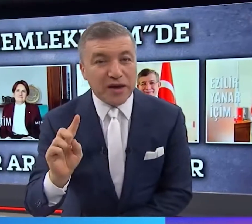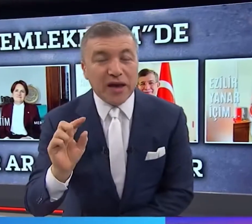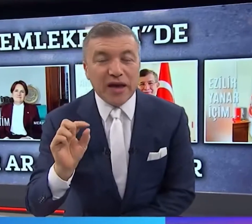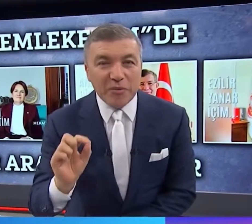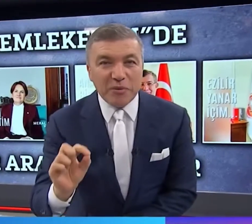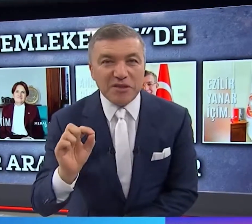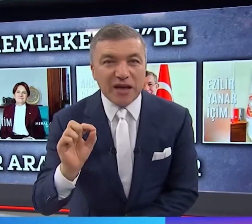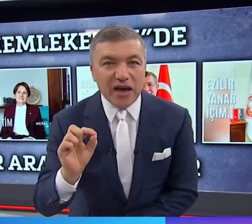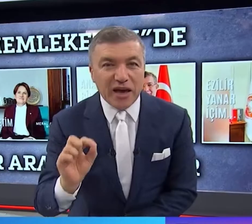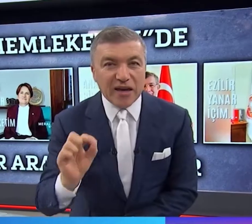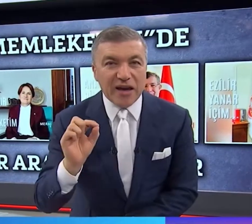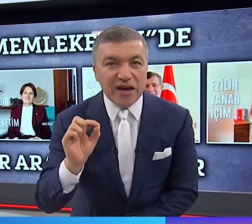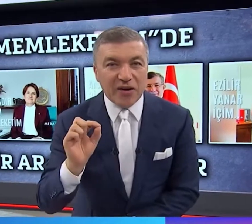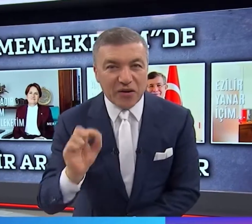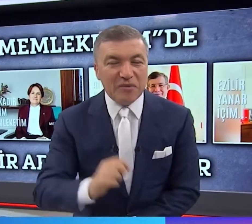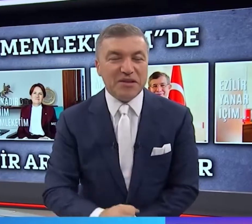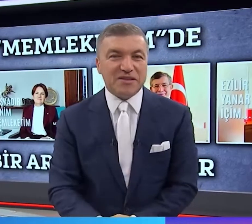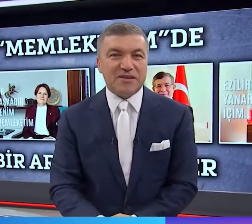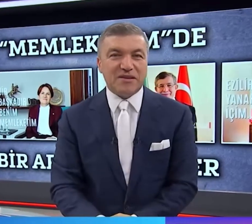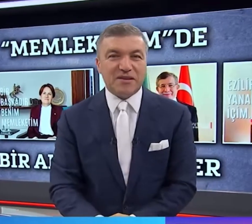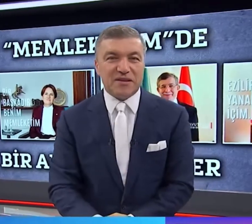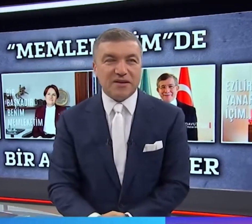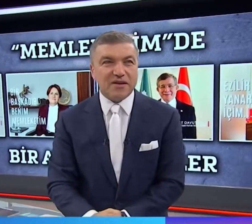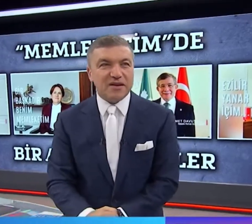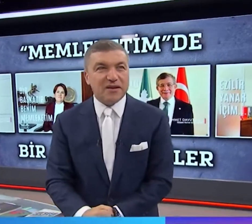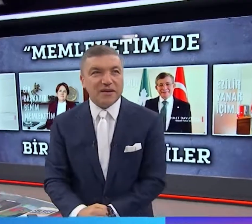Unutmayın, hepimiz engelli olabiliriz.